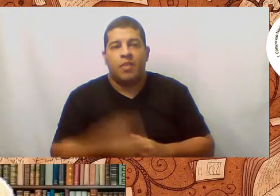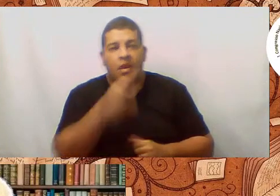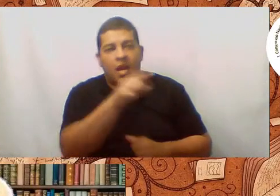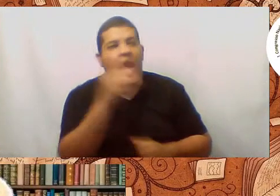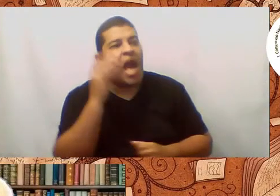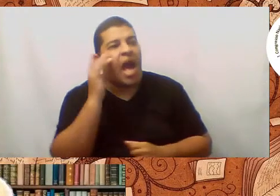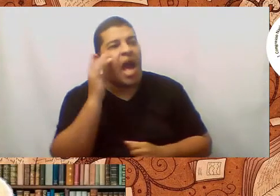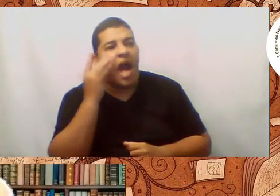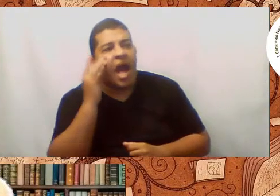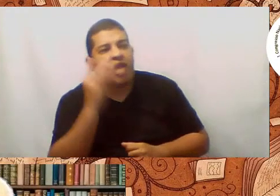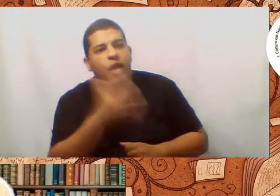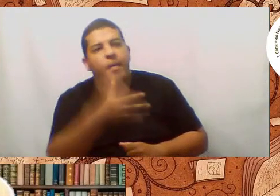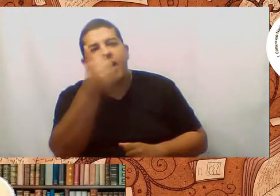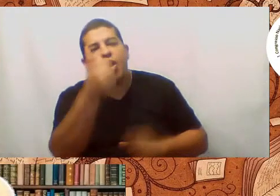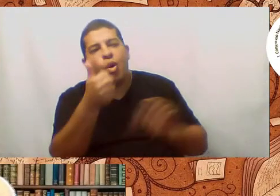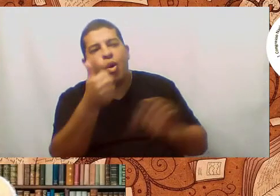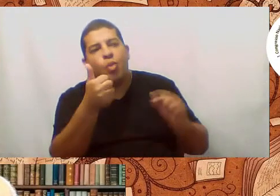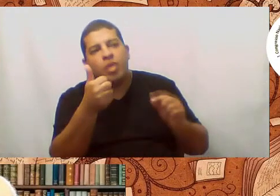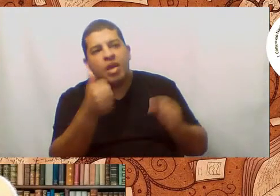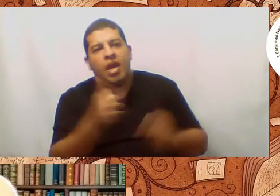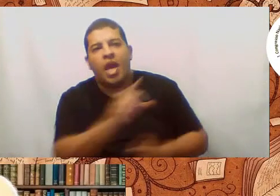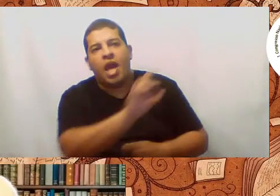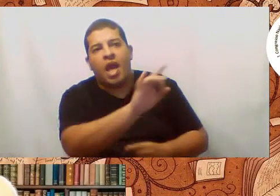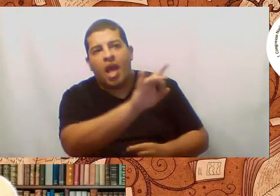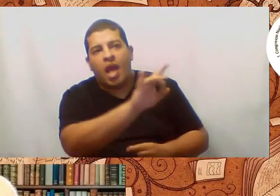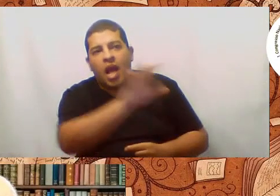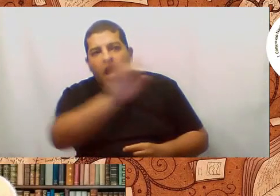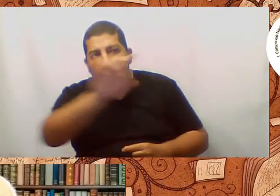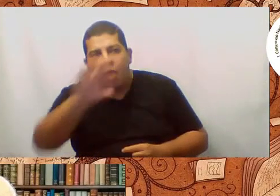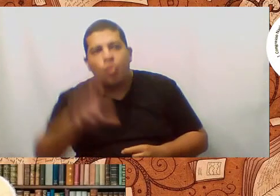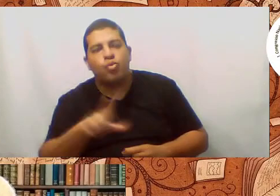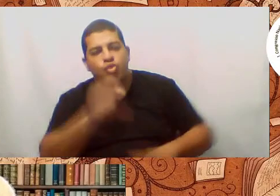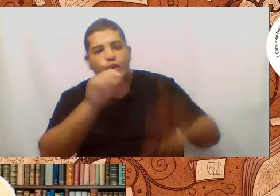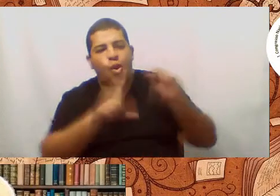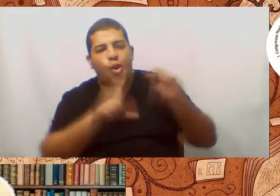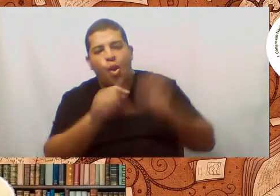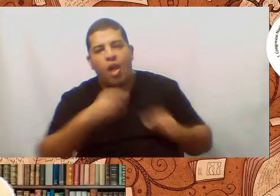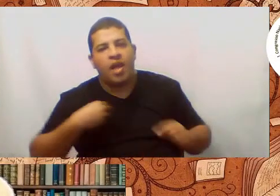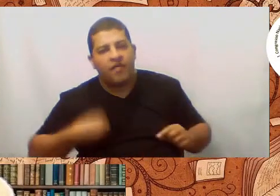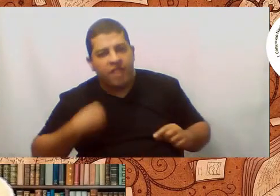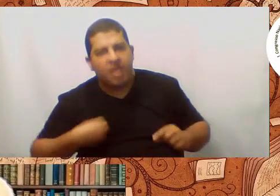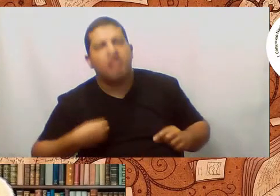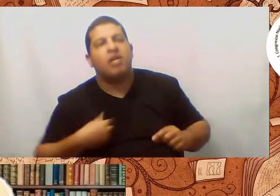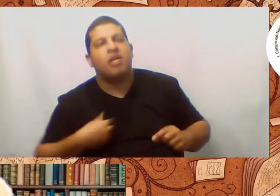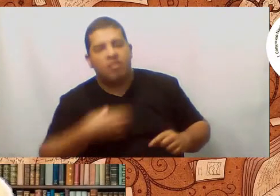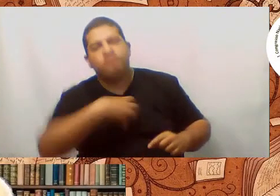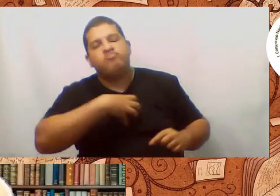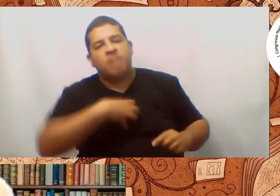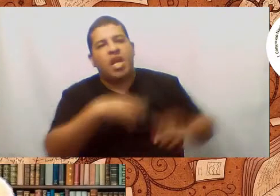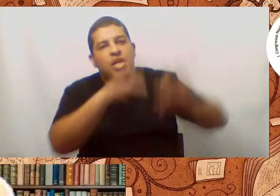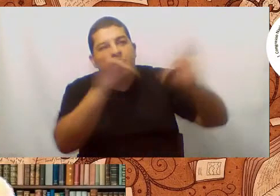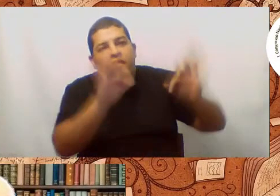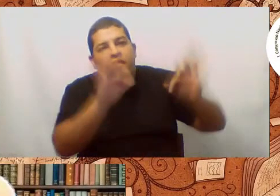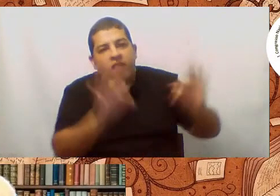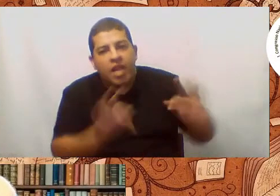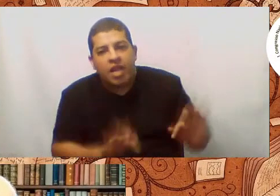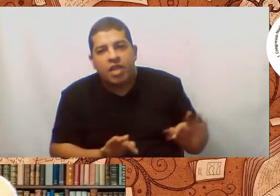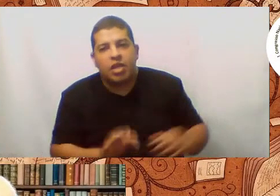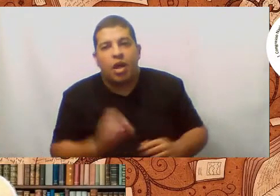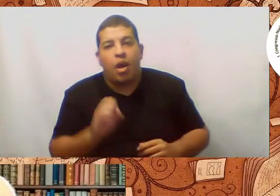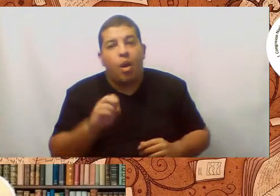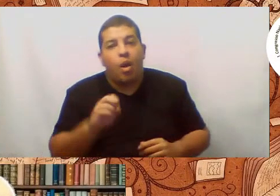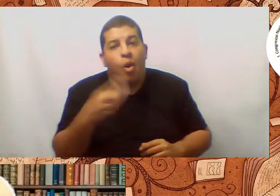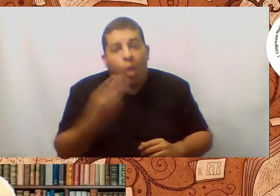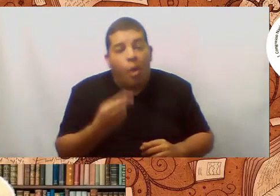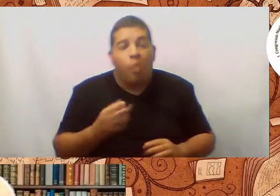valer para cada um o direito a um modo de vida que o faça feliz, ou que acontece que, de acordo com a